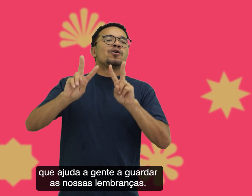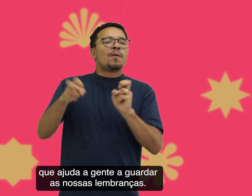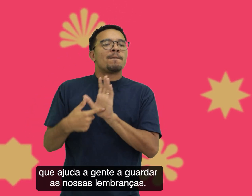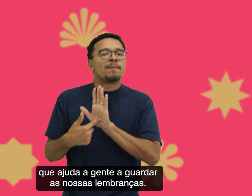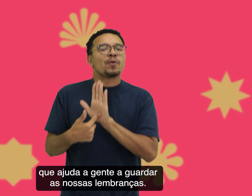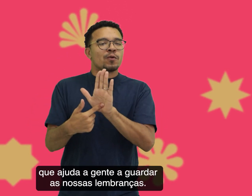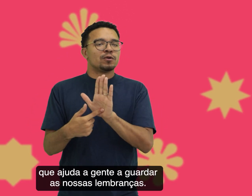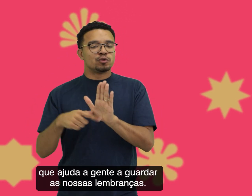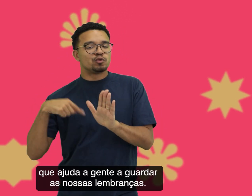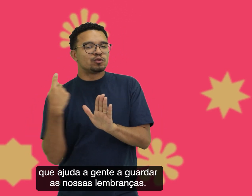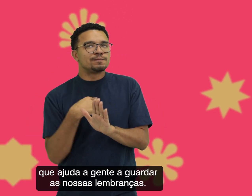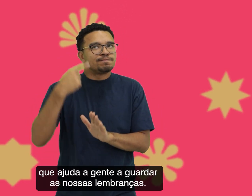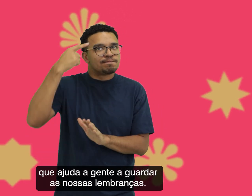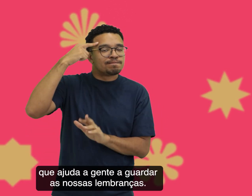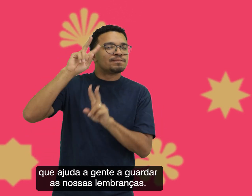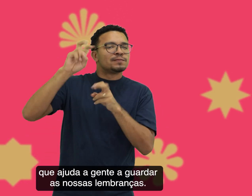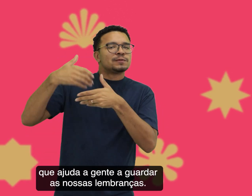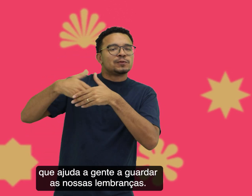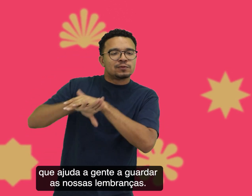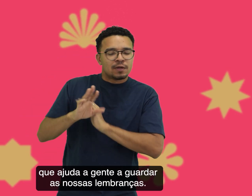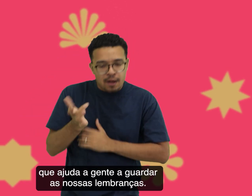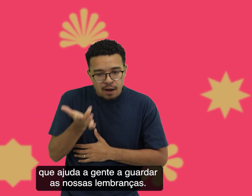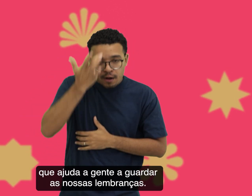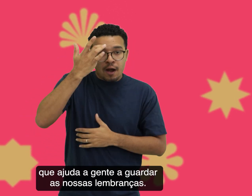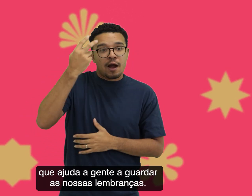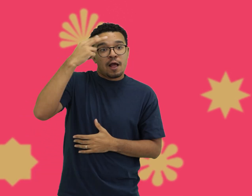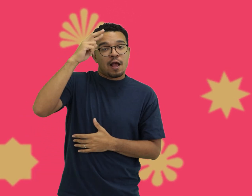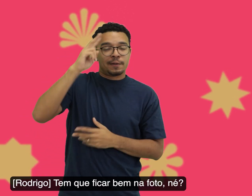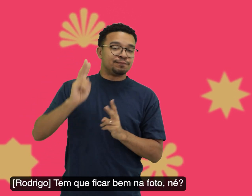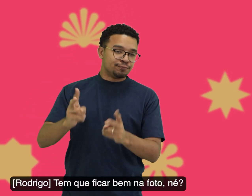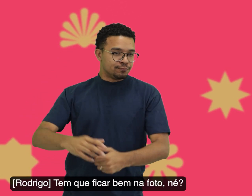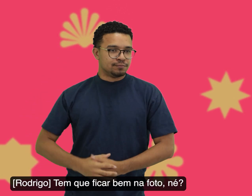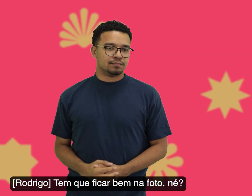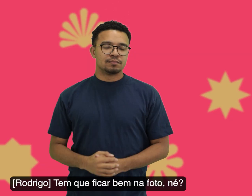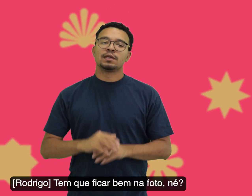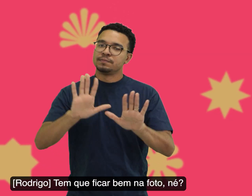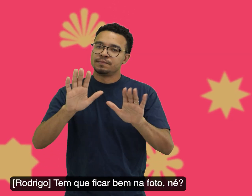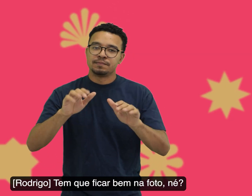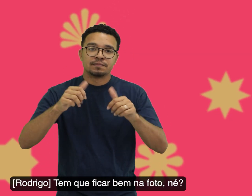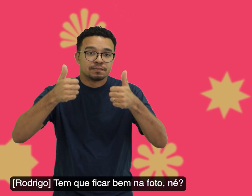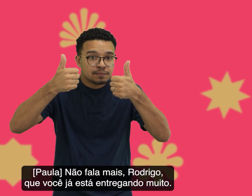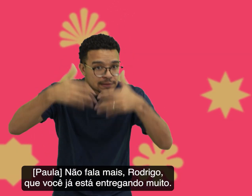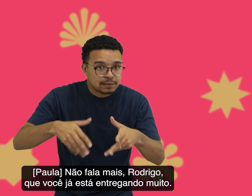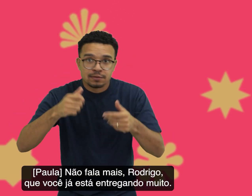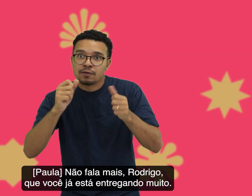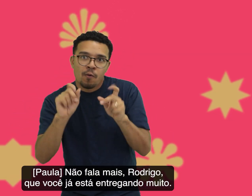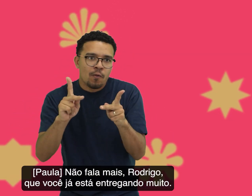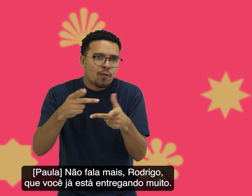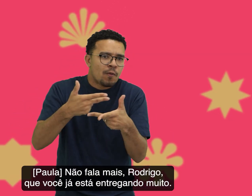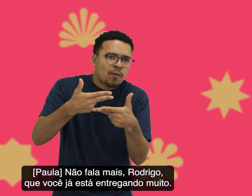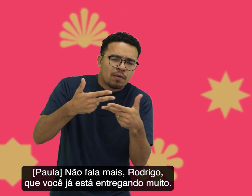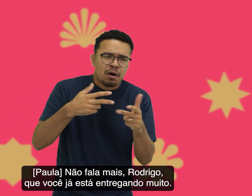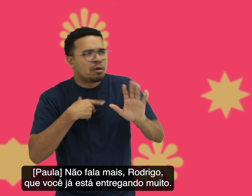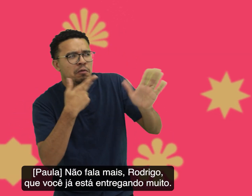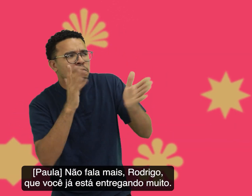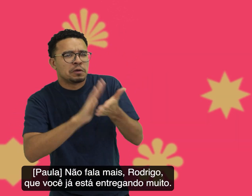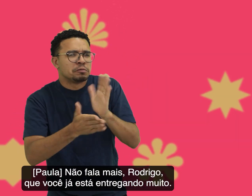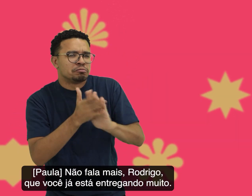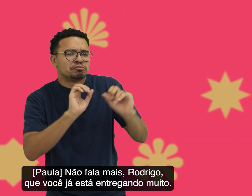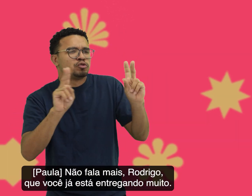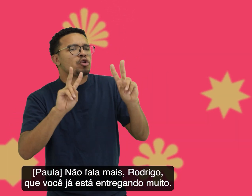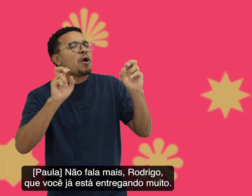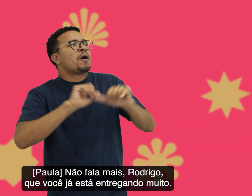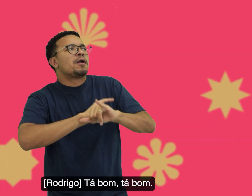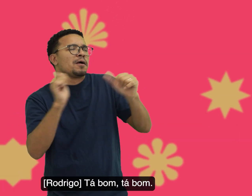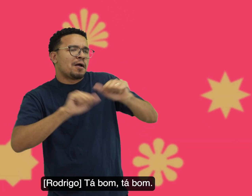de um objeto que ajuda a gente a guardar as nossas lembranças. Tem que ficar bem na foto, né? Não fala mais, Rodrigo, que